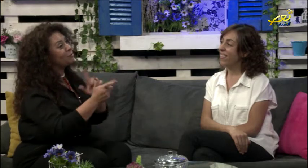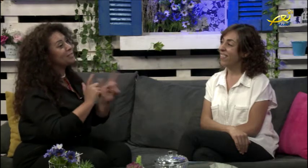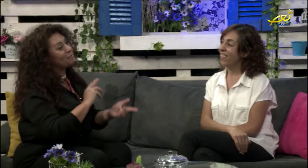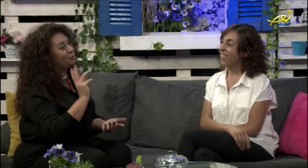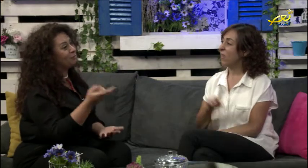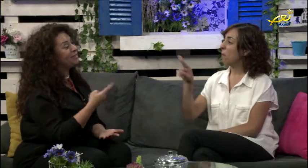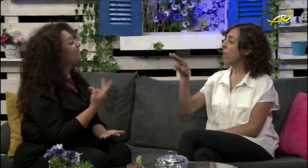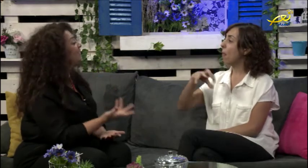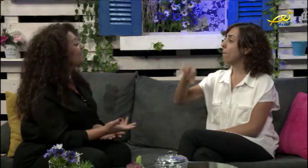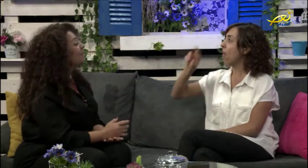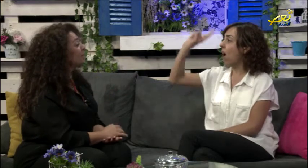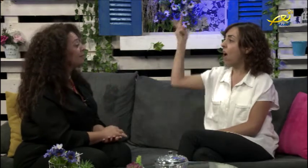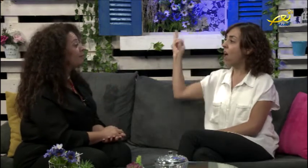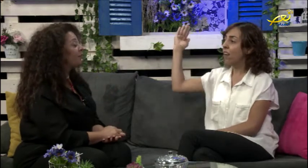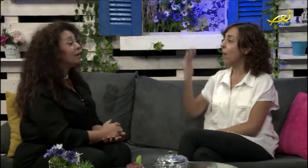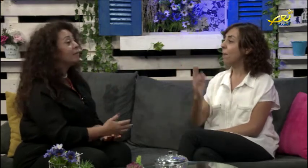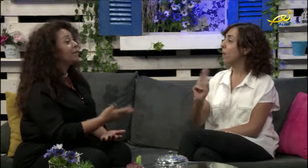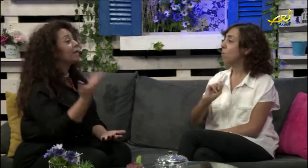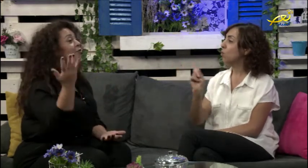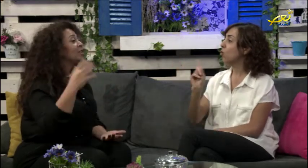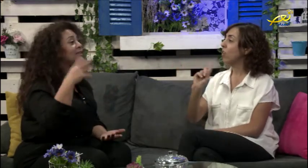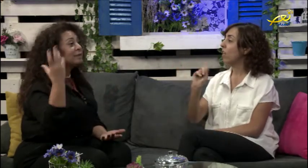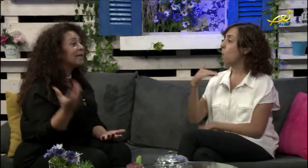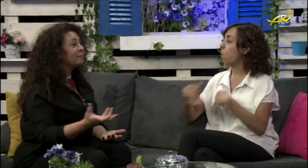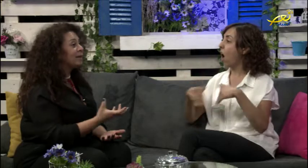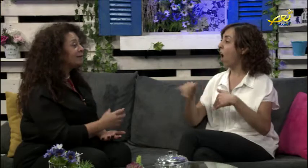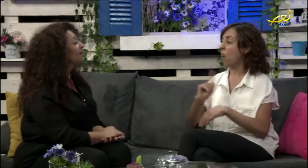منتواصل معهم بطريقة مختلفة مثل كأنه جايين من غير بلد،